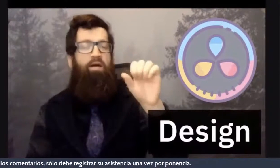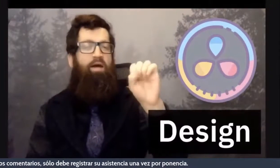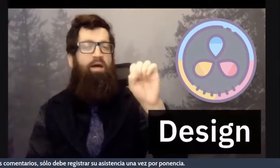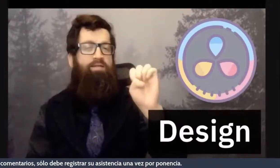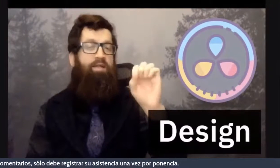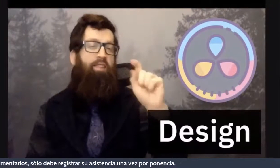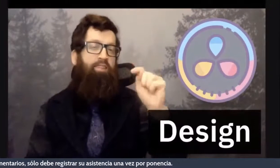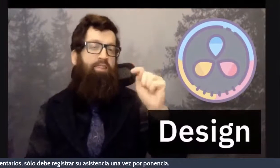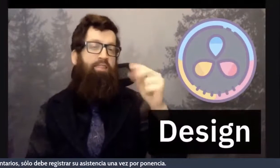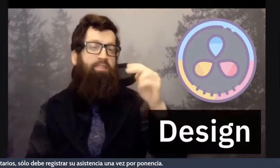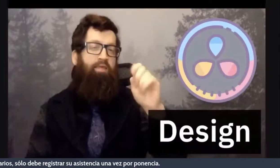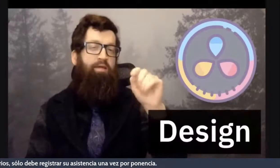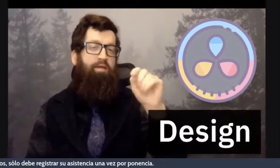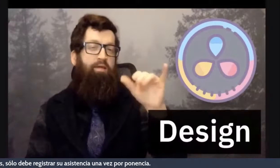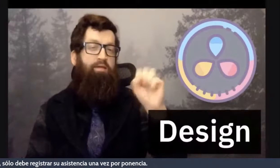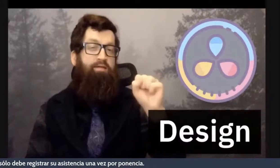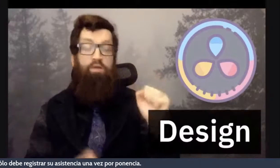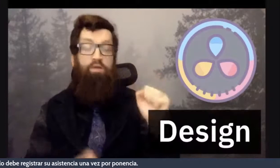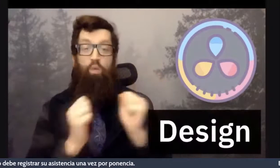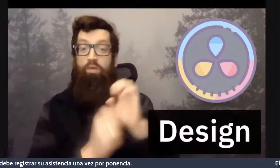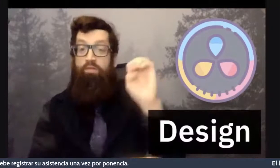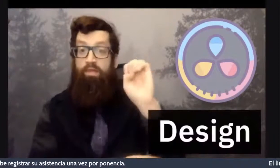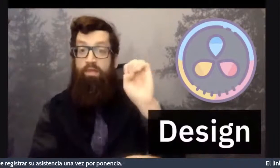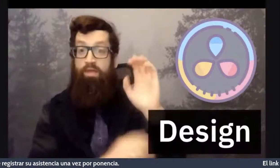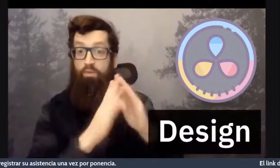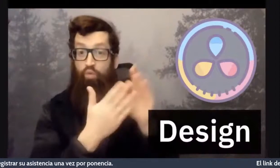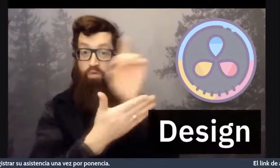Por ejemplo, se necesita